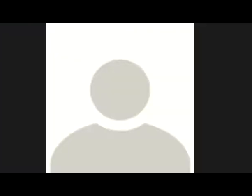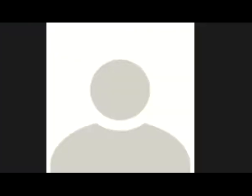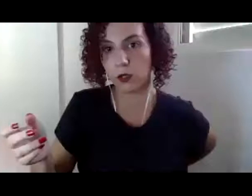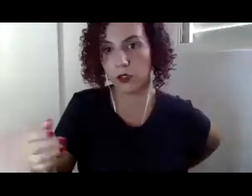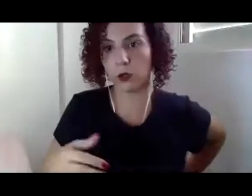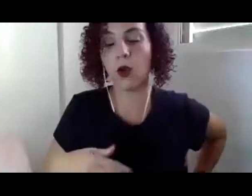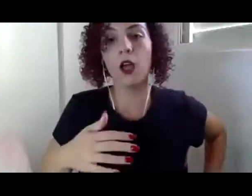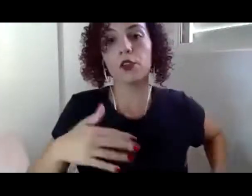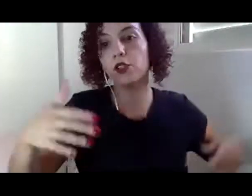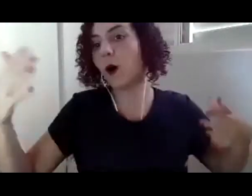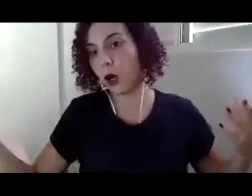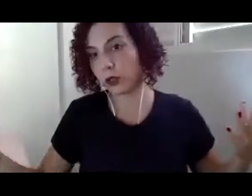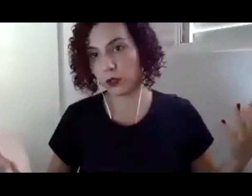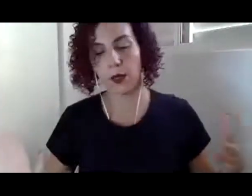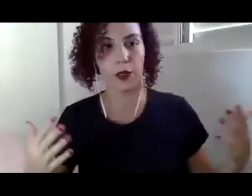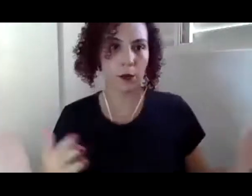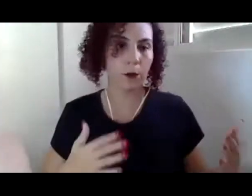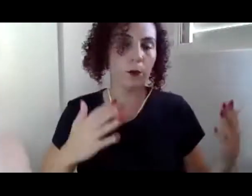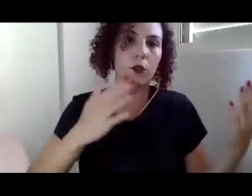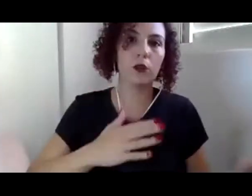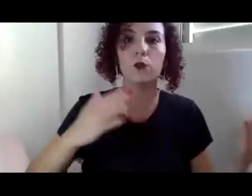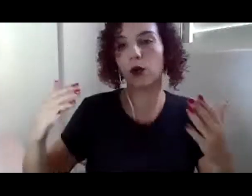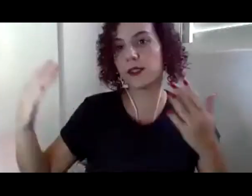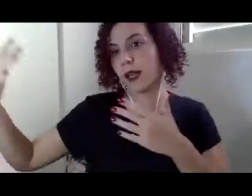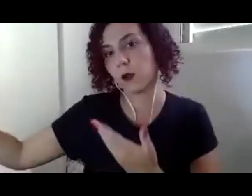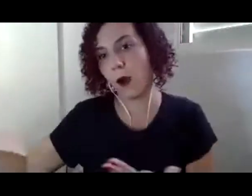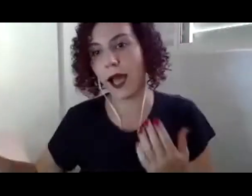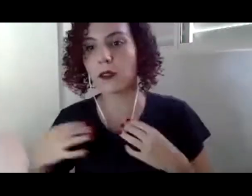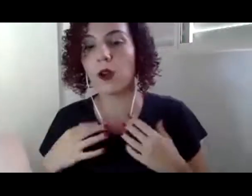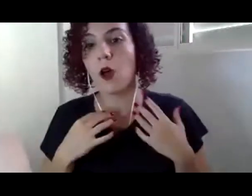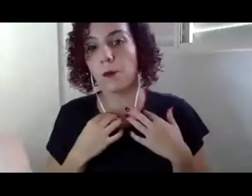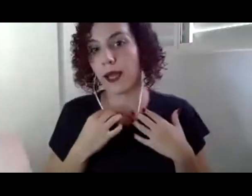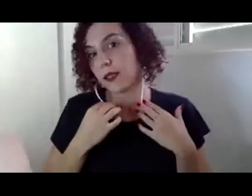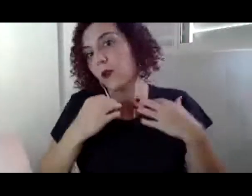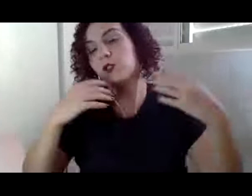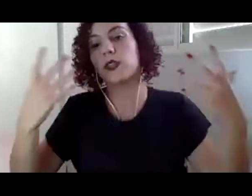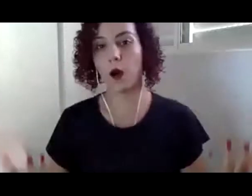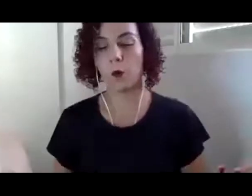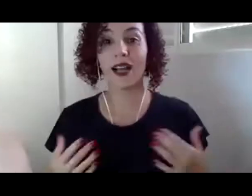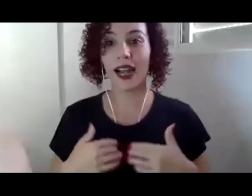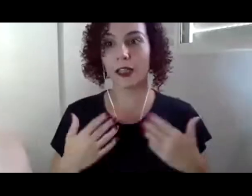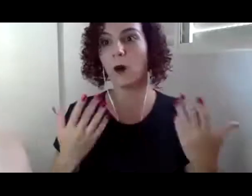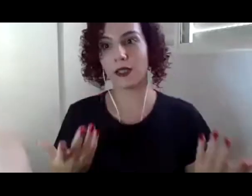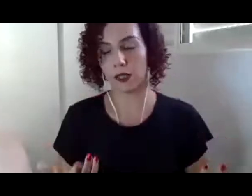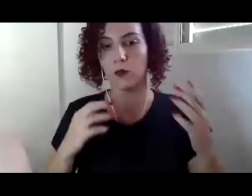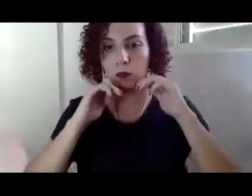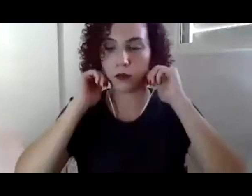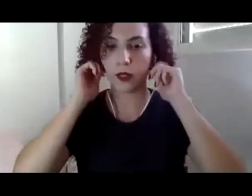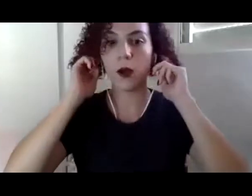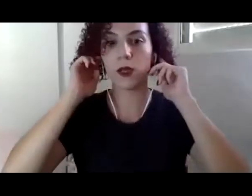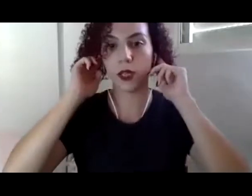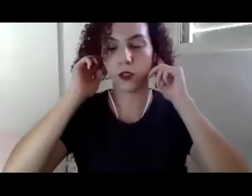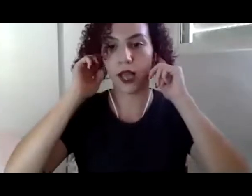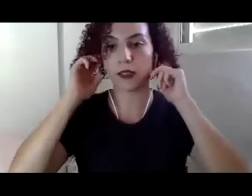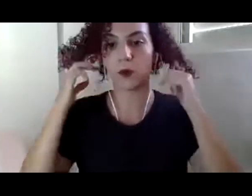livres, que a gente chama no sentido de módulos, né? Por exemplo, módulo 1, 2, 3 e 4, mas não te dá uma graduação,